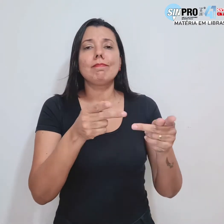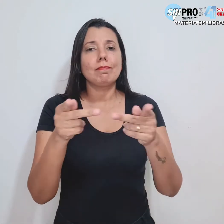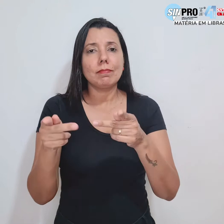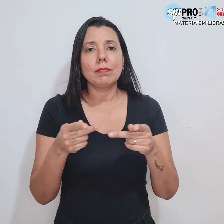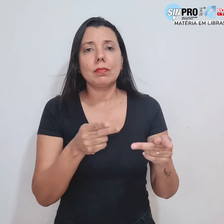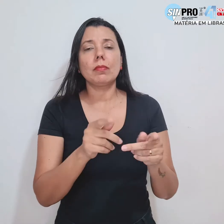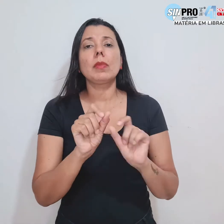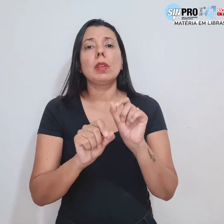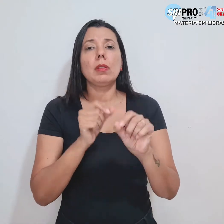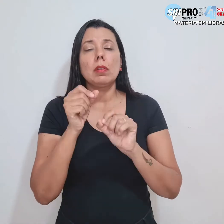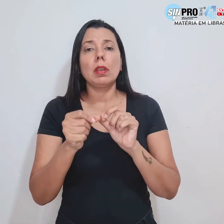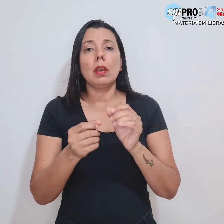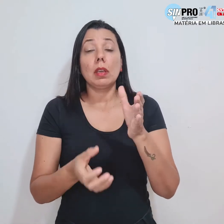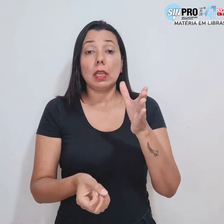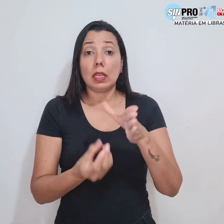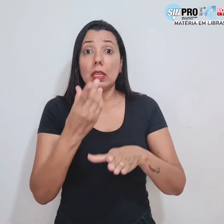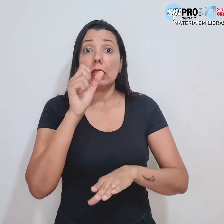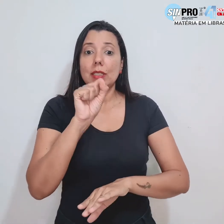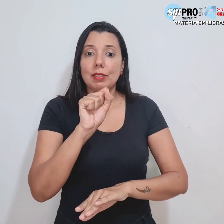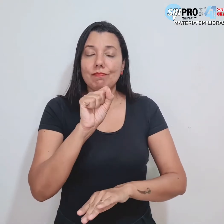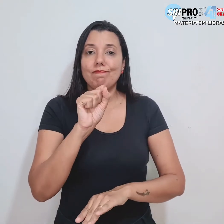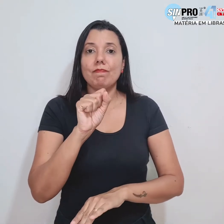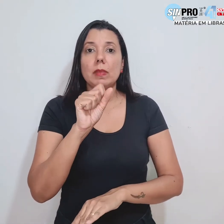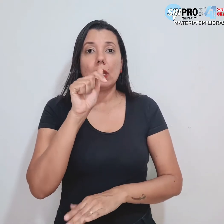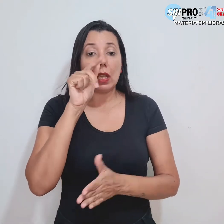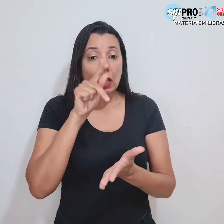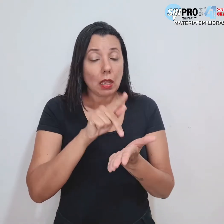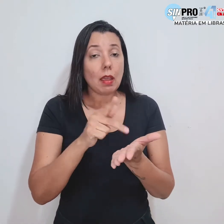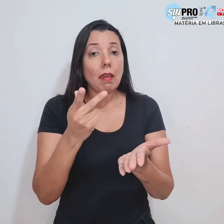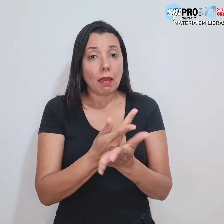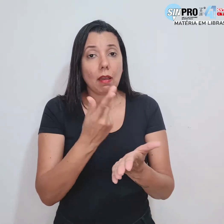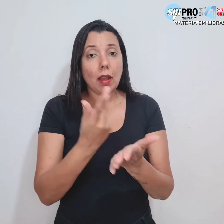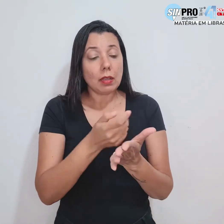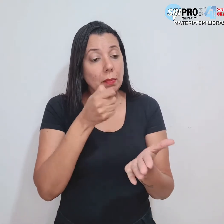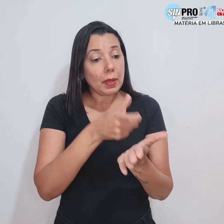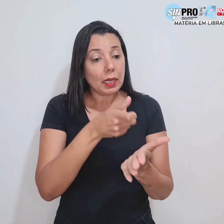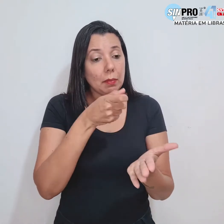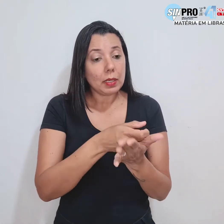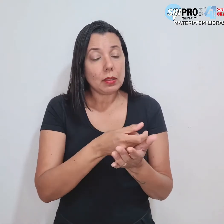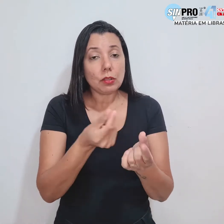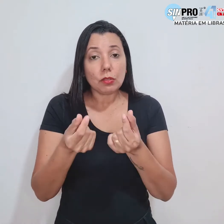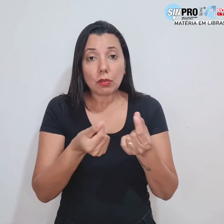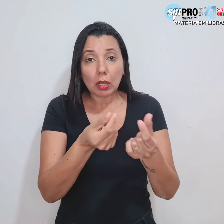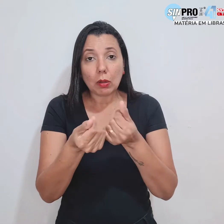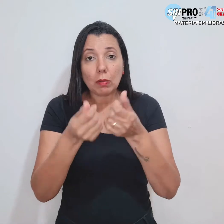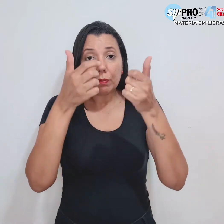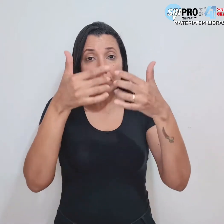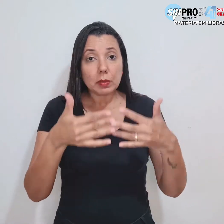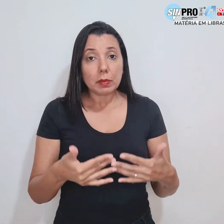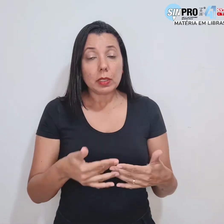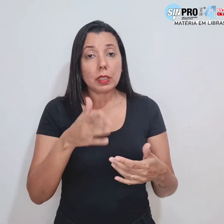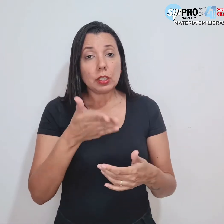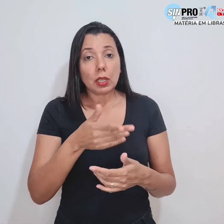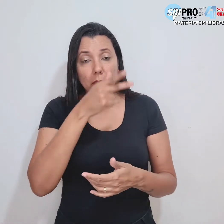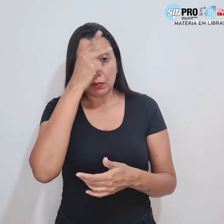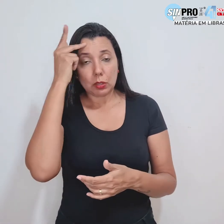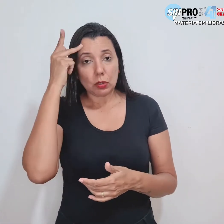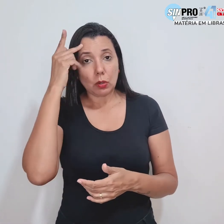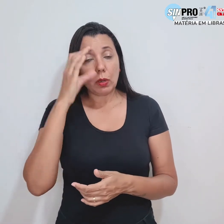e vendê-las, e isso afetaria gravemente a questão dos pagamentos dos royalties, explica. Já o dirigente da